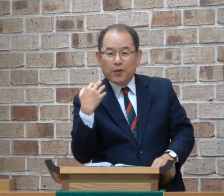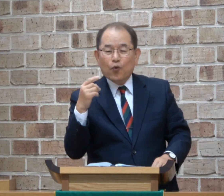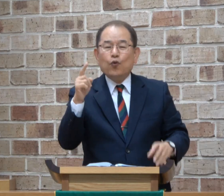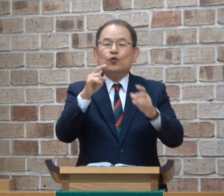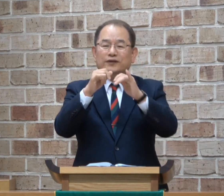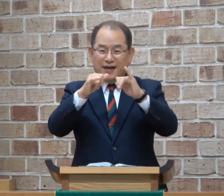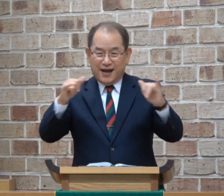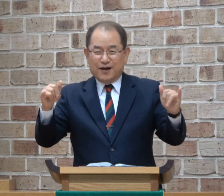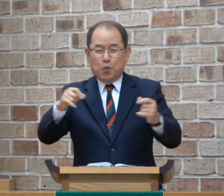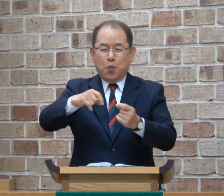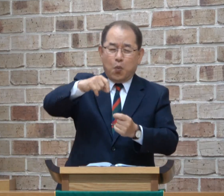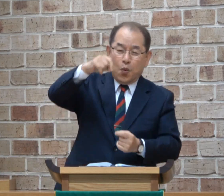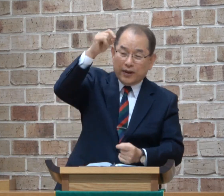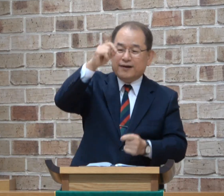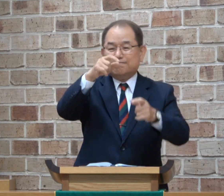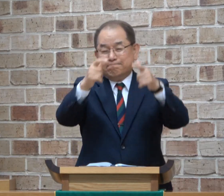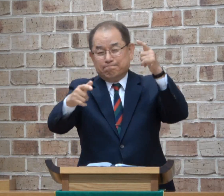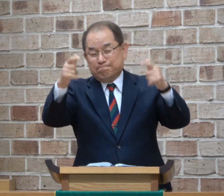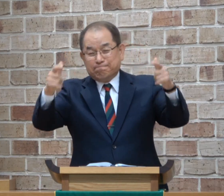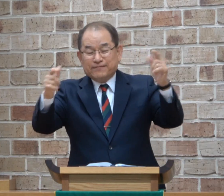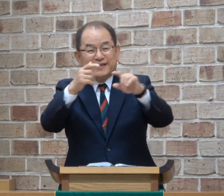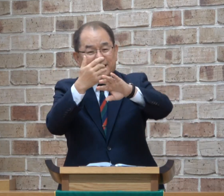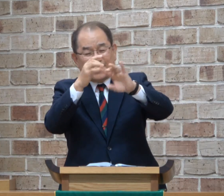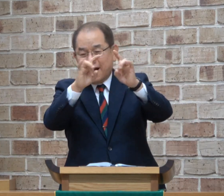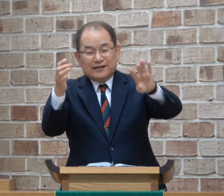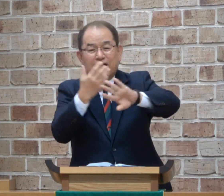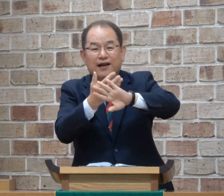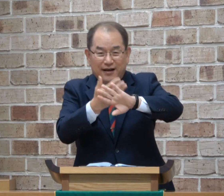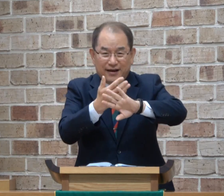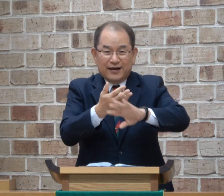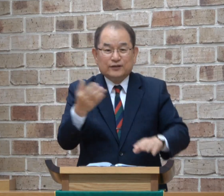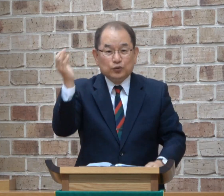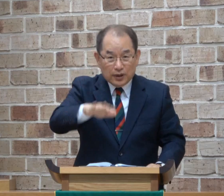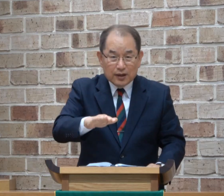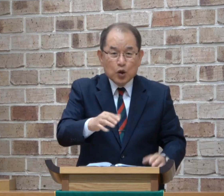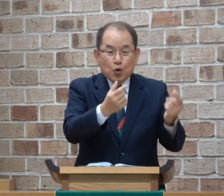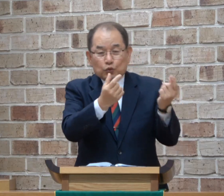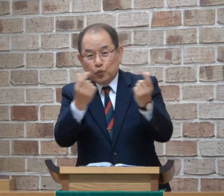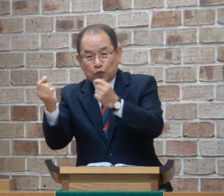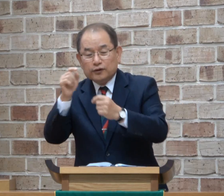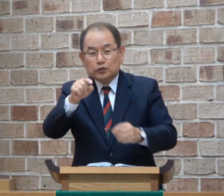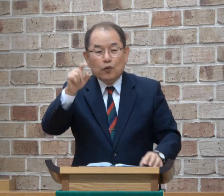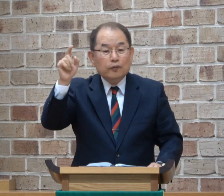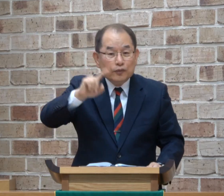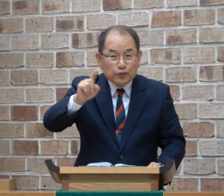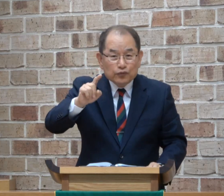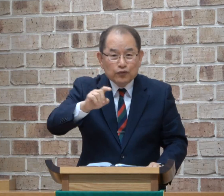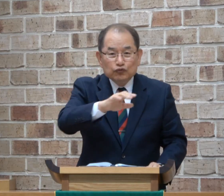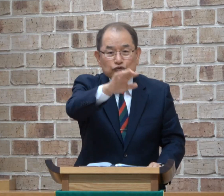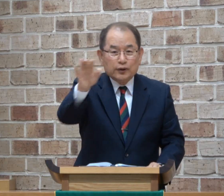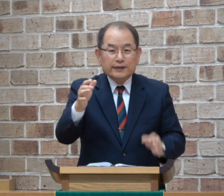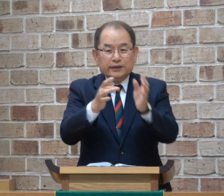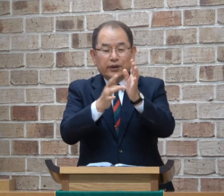오래 전에 믿은 사람, 또 얼마 전에 믿은 사람 다 다릅니다. 그러나 우리가 예수님을 믿을